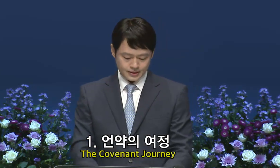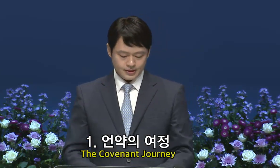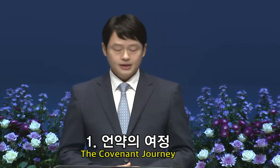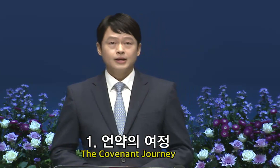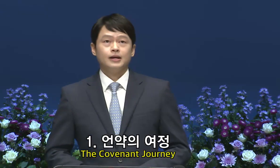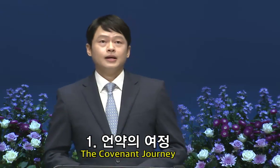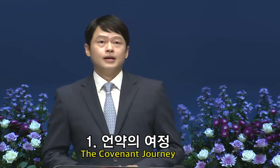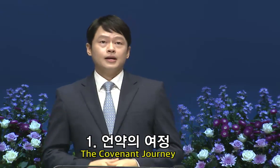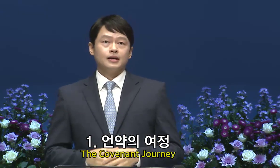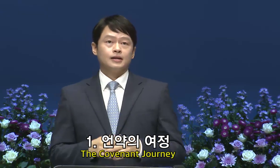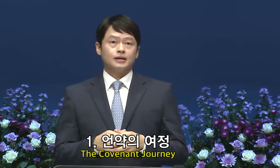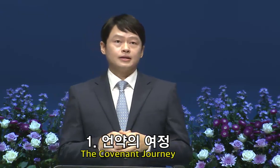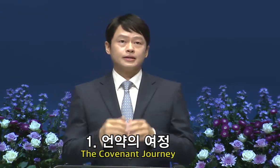마가복음 7장 31절에는